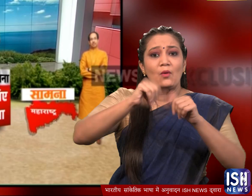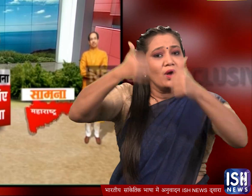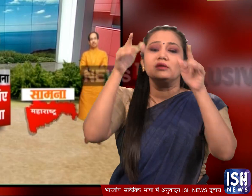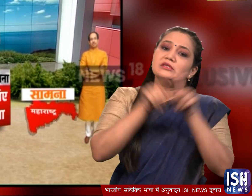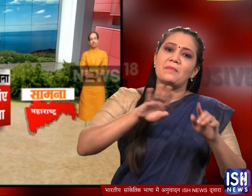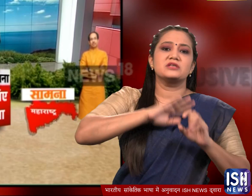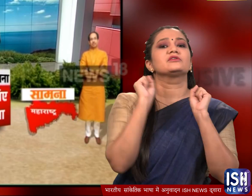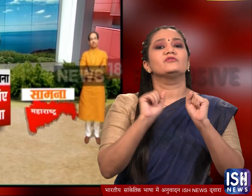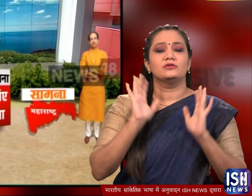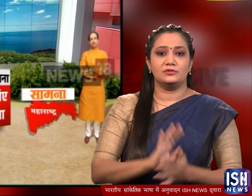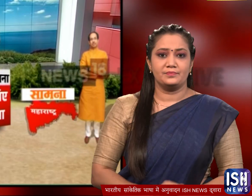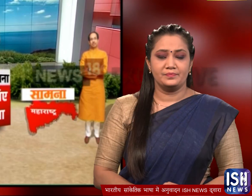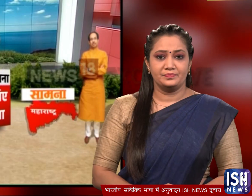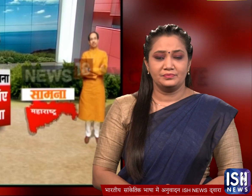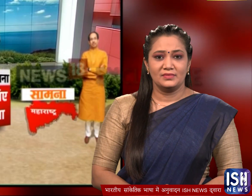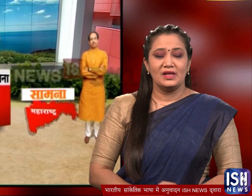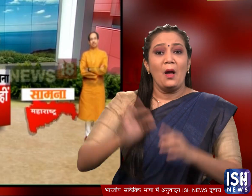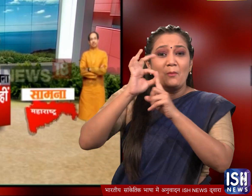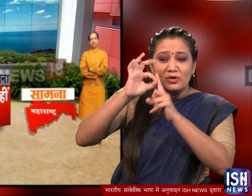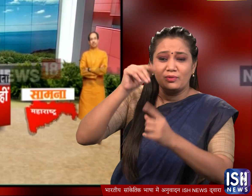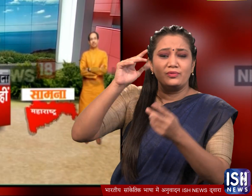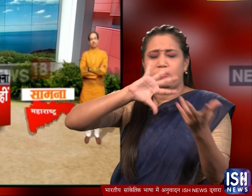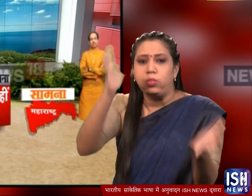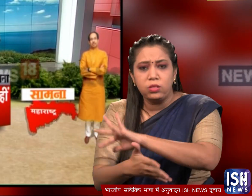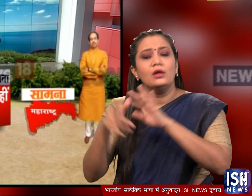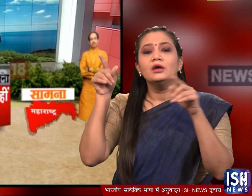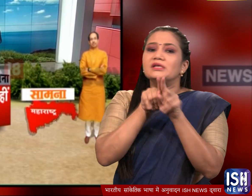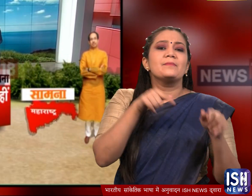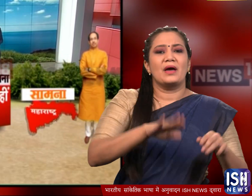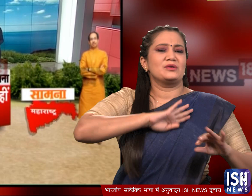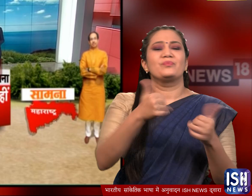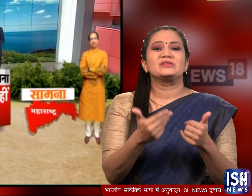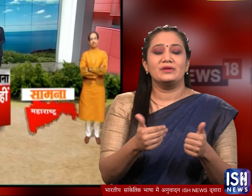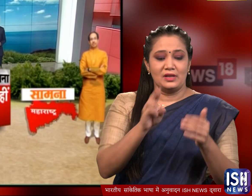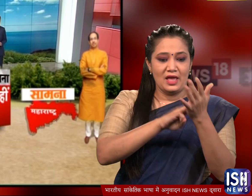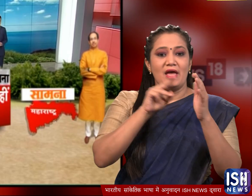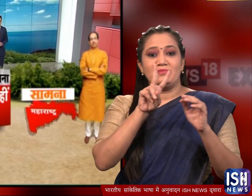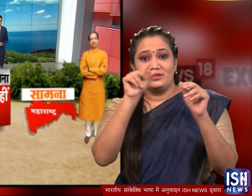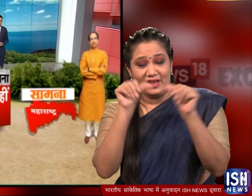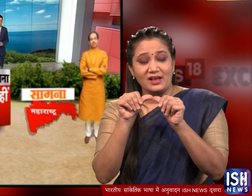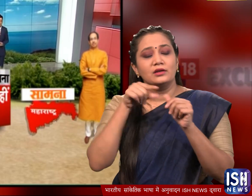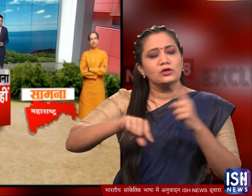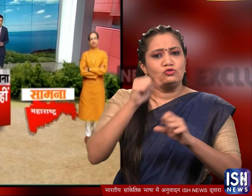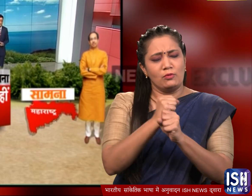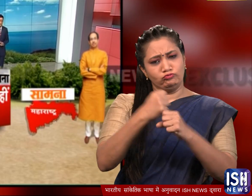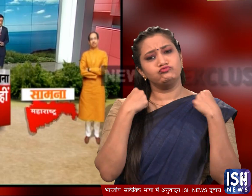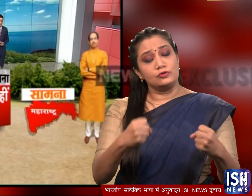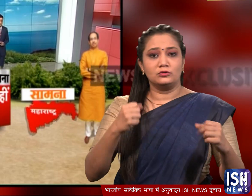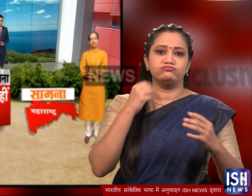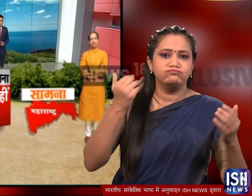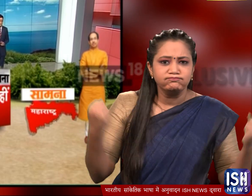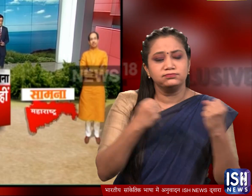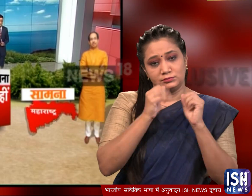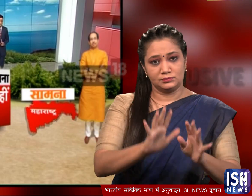उसके लिए महाराष्ट्र भी काफी दूर है, क्योंकि जो उठापटक पुदुच्चेरी में हुई वो महाराष्ट्र में नहीं होगी। और महाविकास आघाड़ी सरकार मजबूती से काम